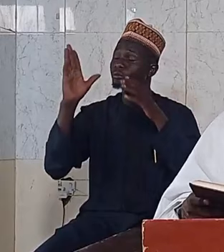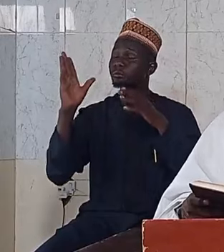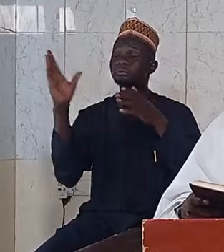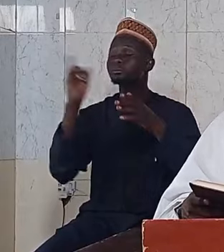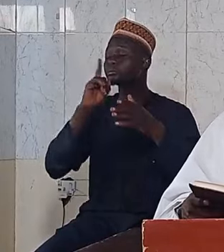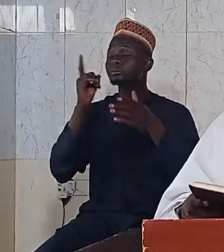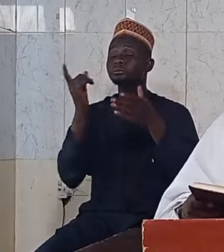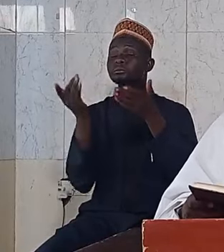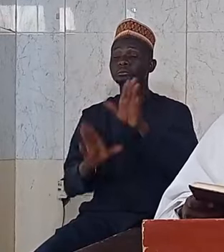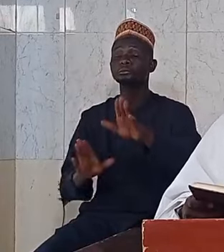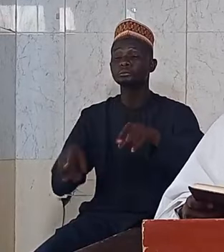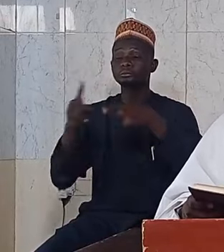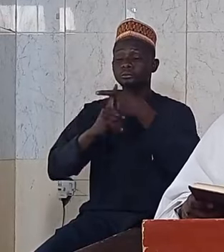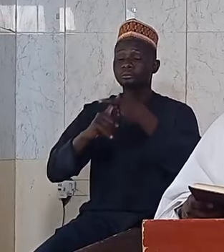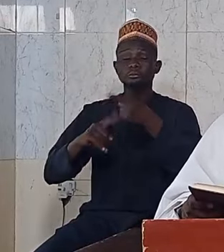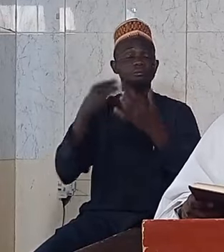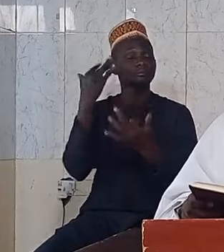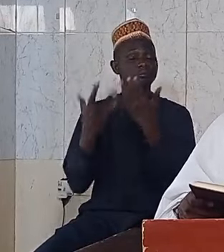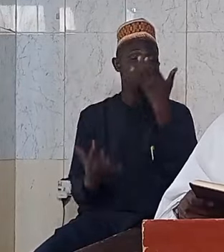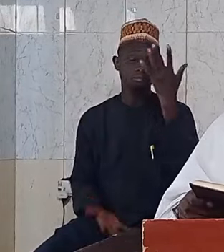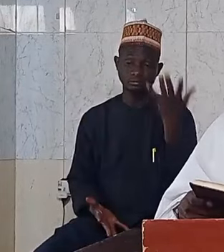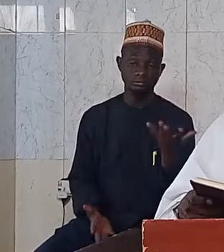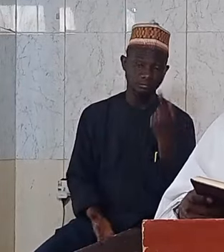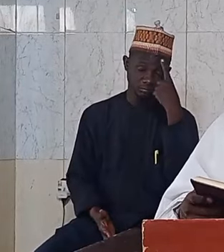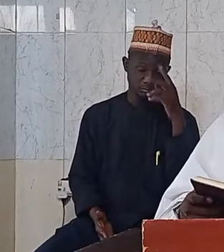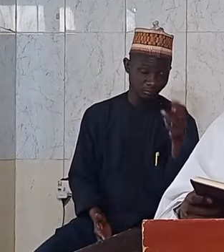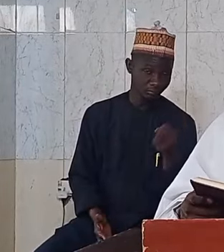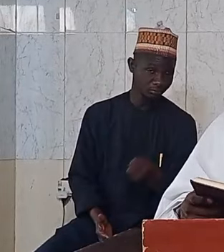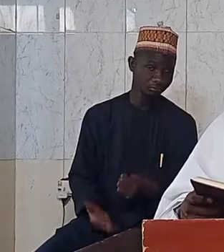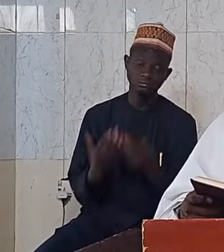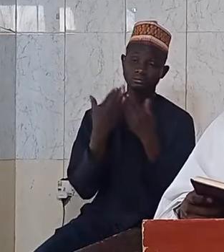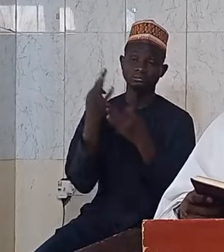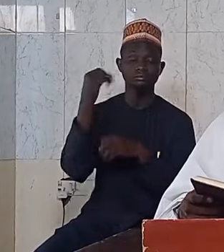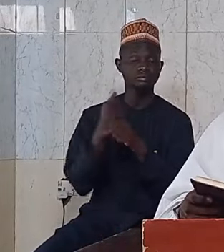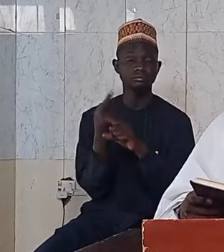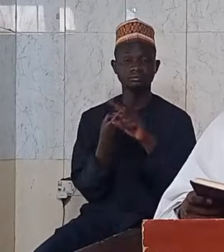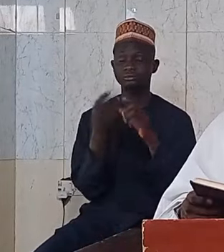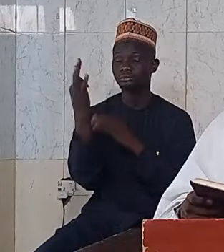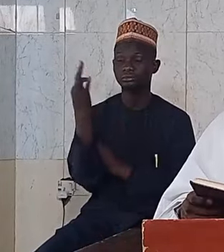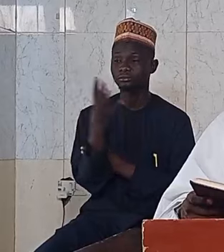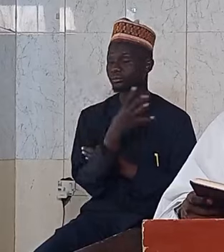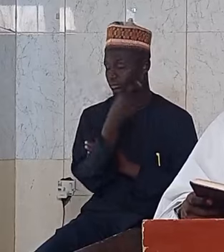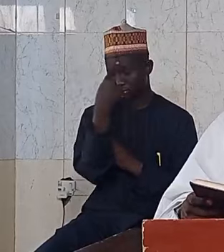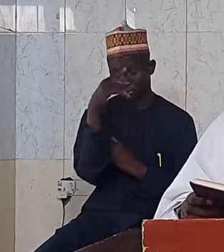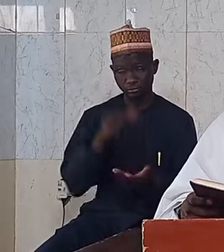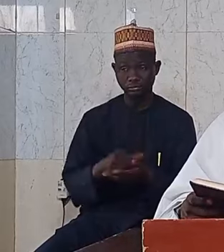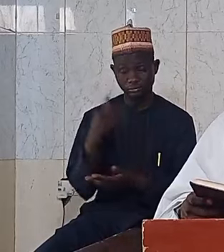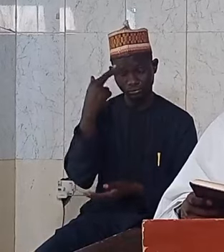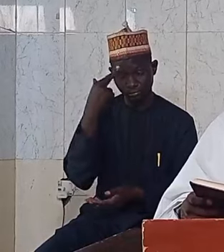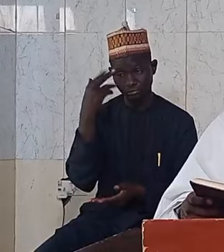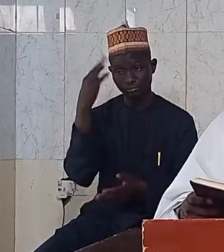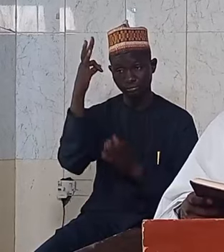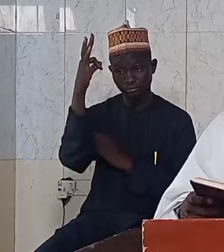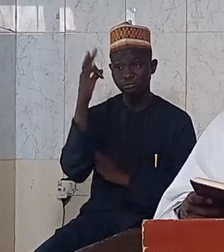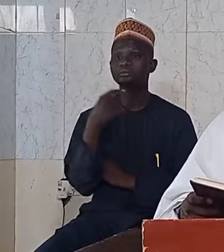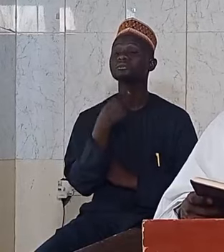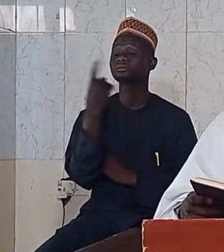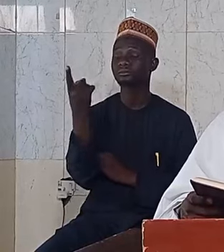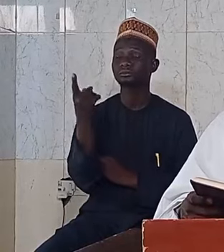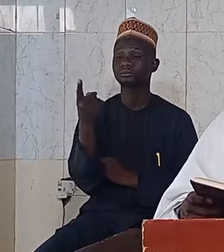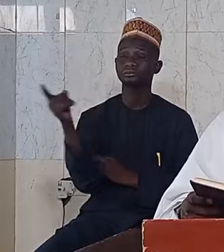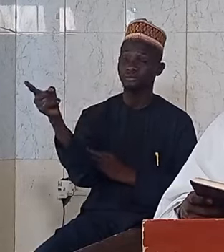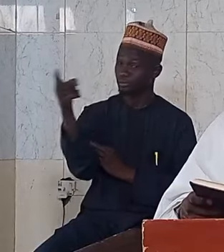wala aqibata hamida bashi da kuma sakamako mai kyau abun godiya da zai samu fali hadha qala ta'ala don haka Allah ya ce